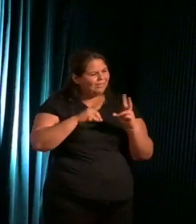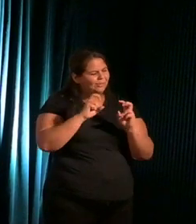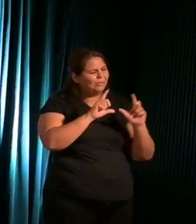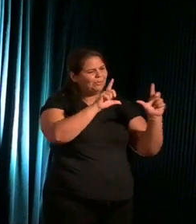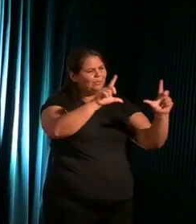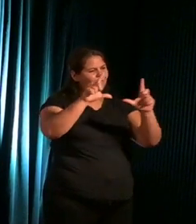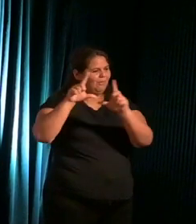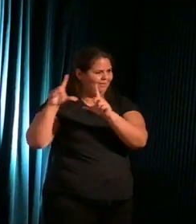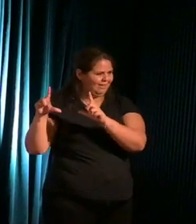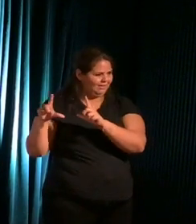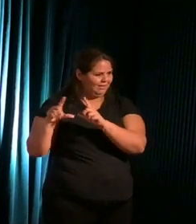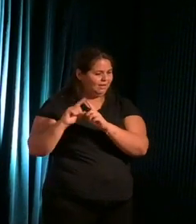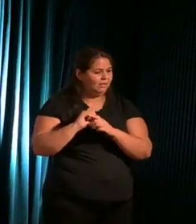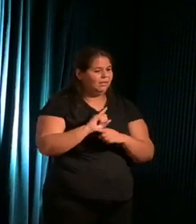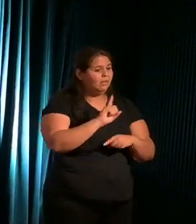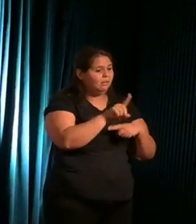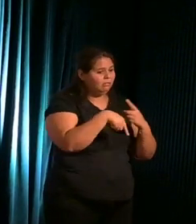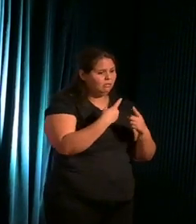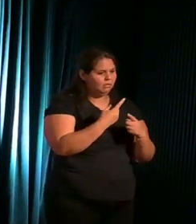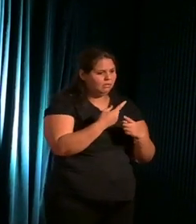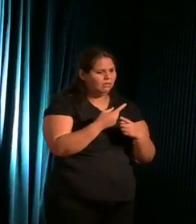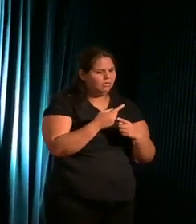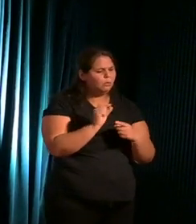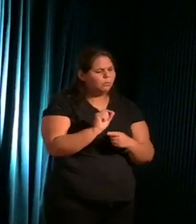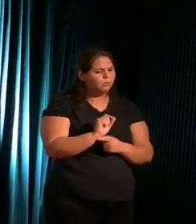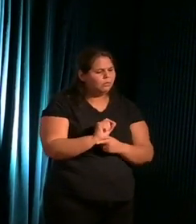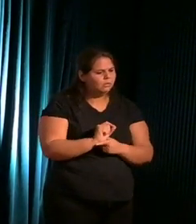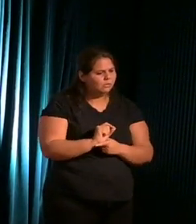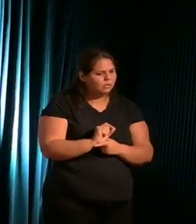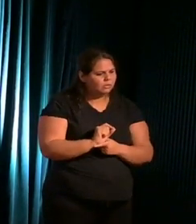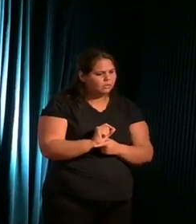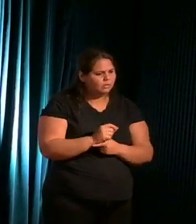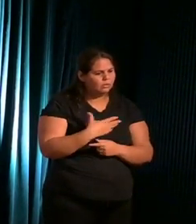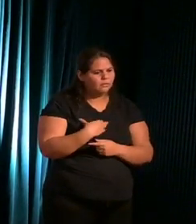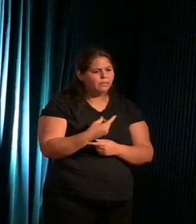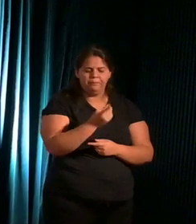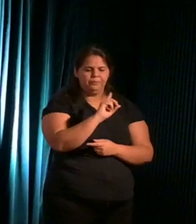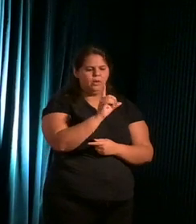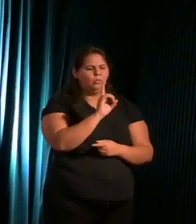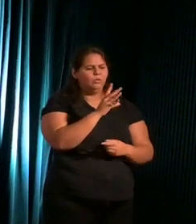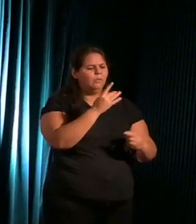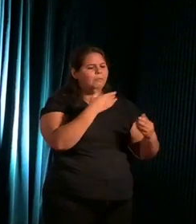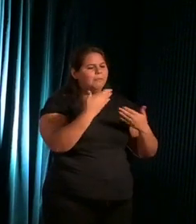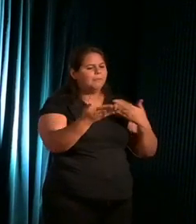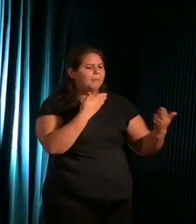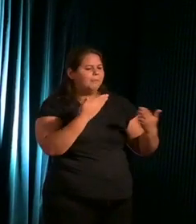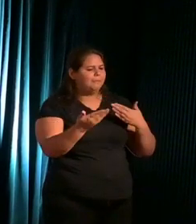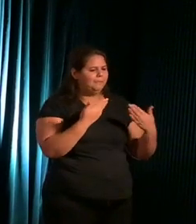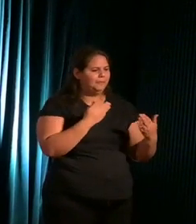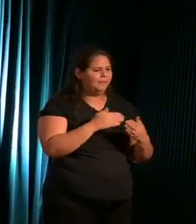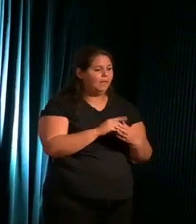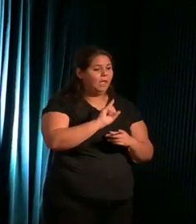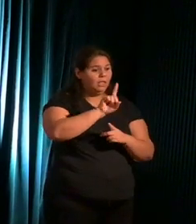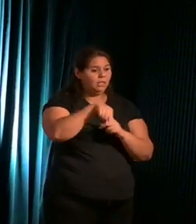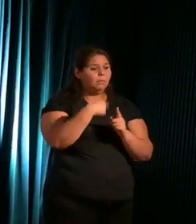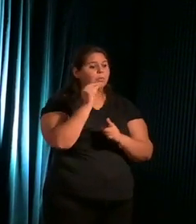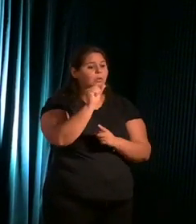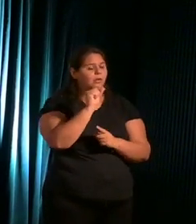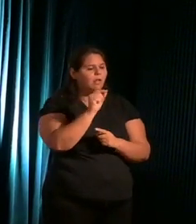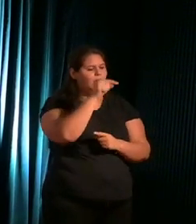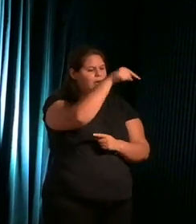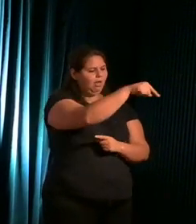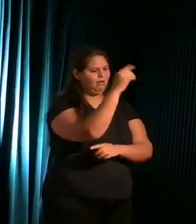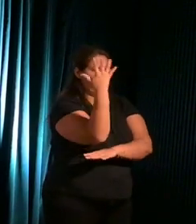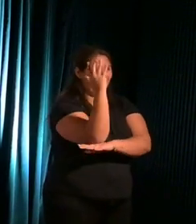tá? E depois a gente vai abrir um espaço lá na Jabuticabeira para Black Safari, né?